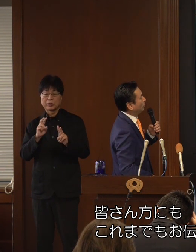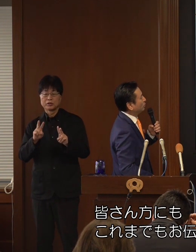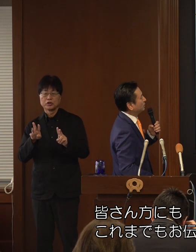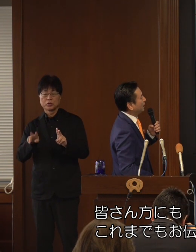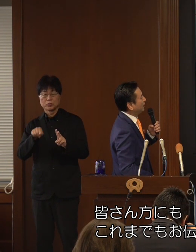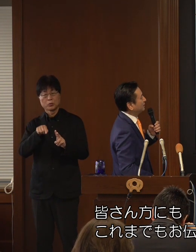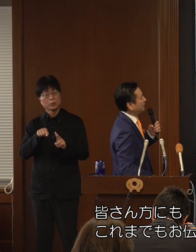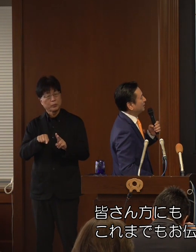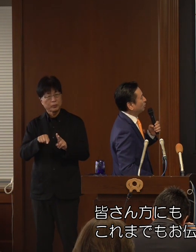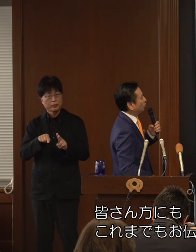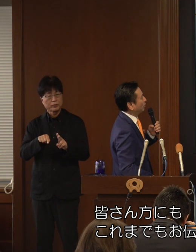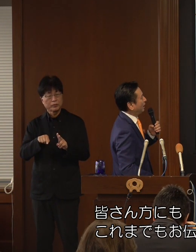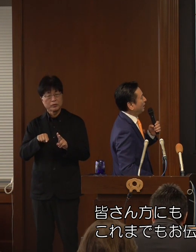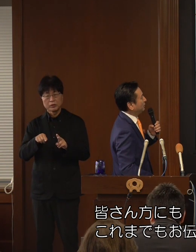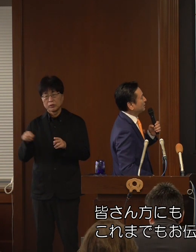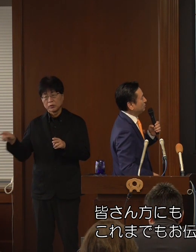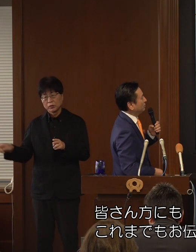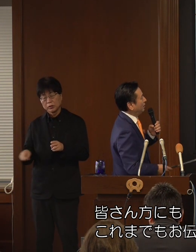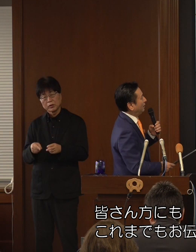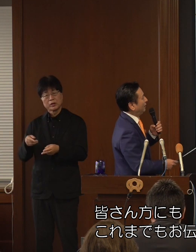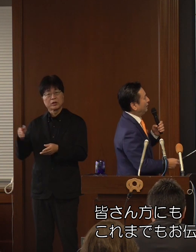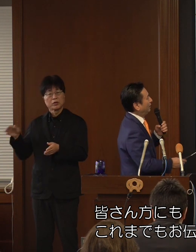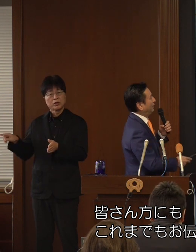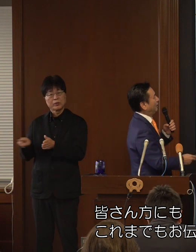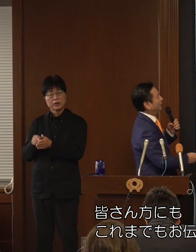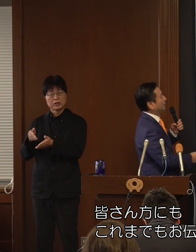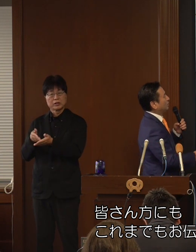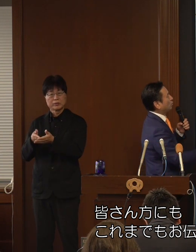これまでもお伝えしてきたところであります。